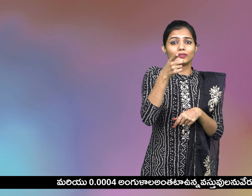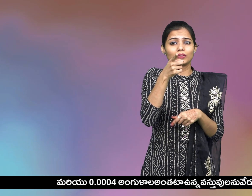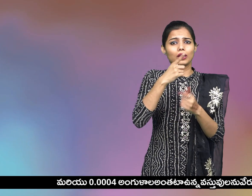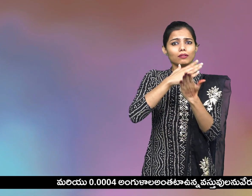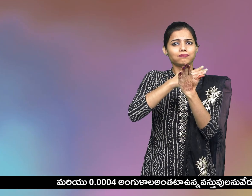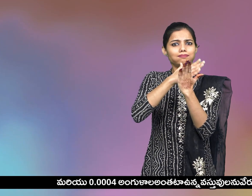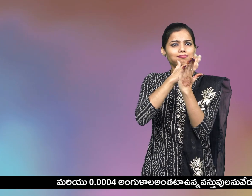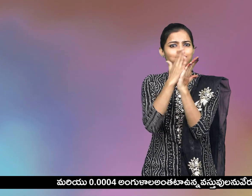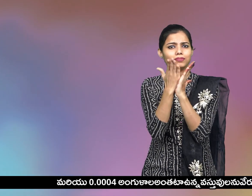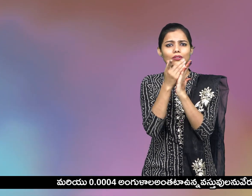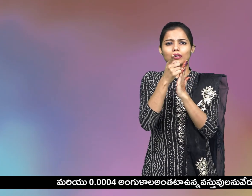మరియు